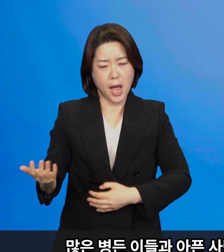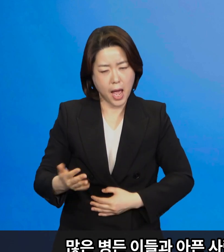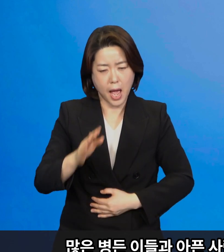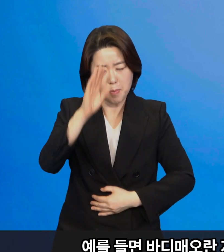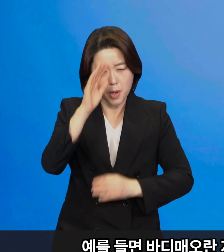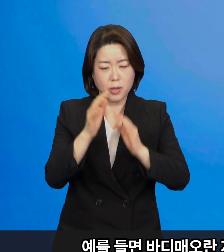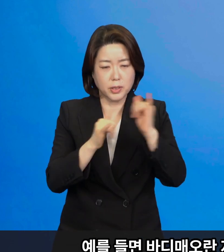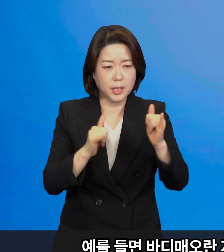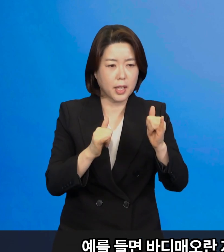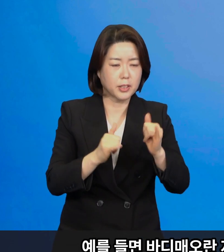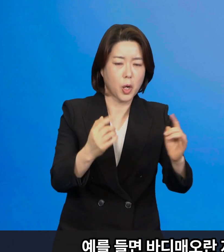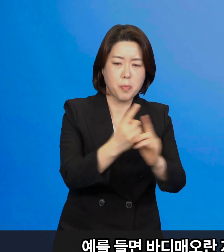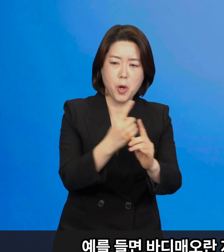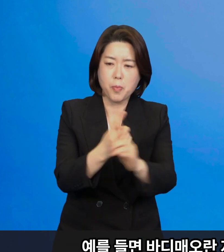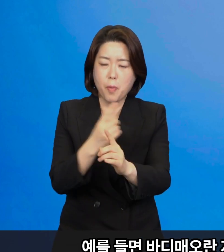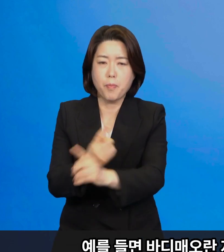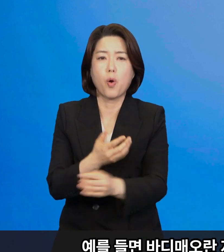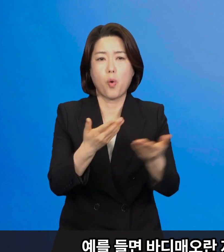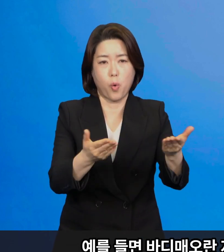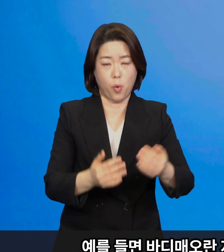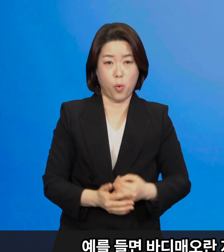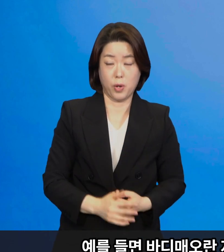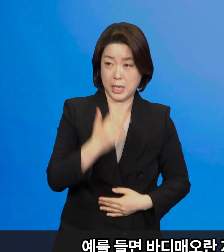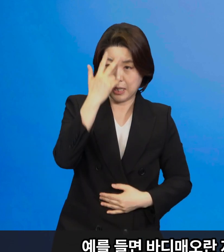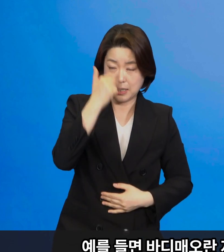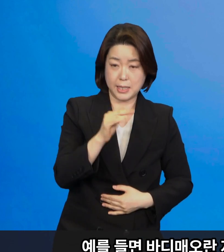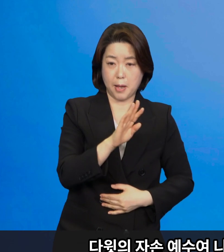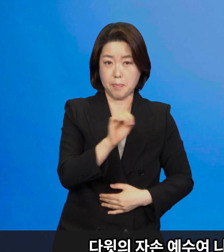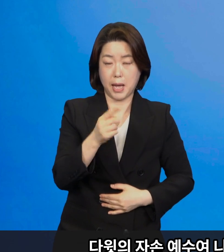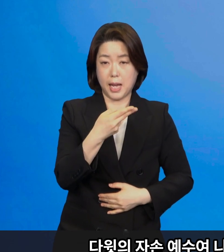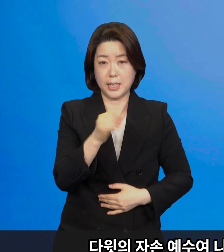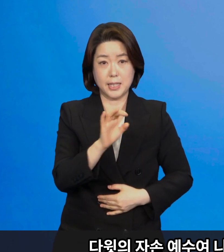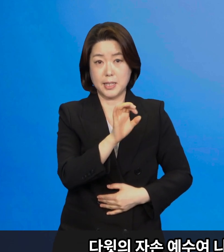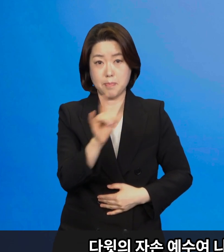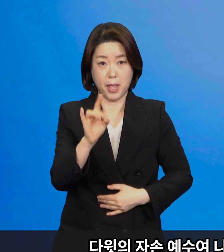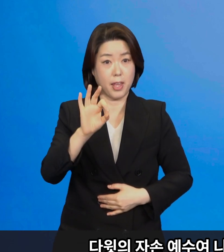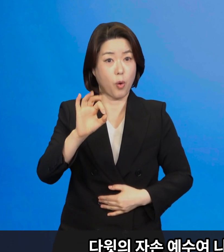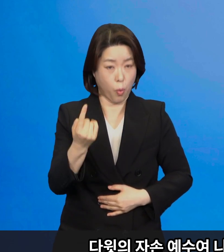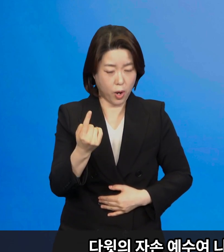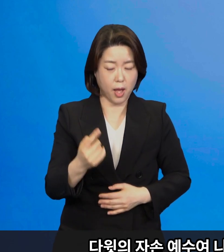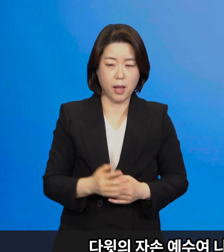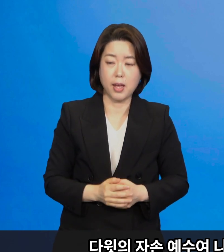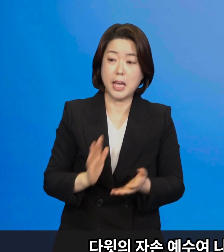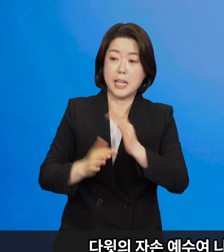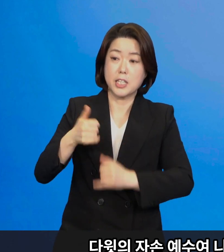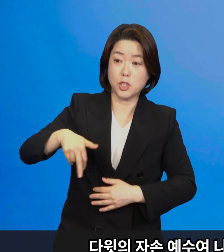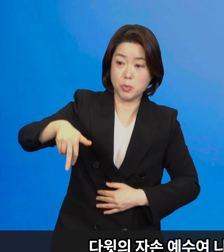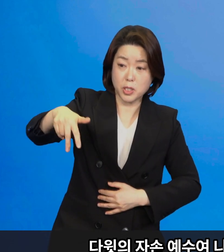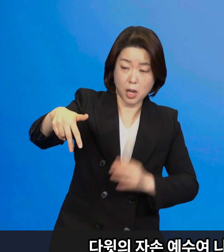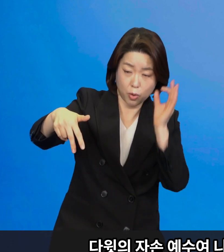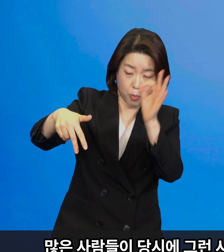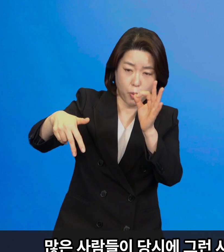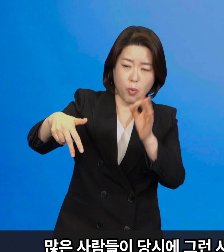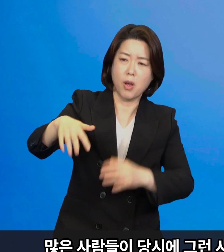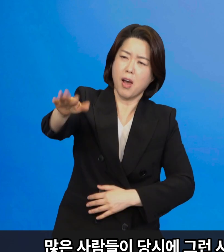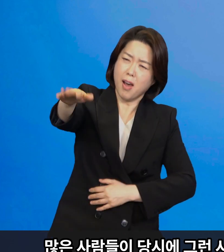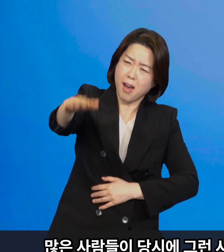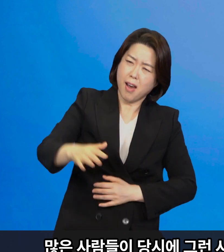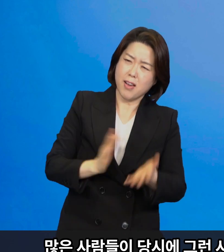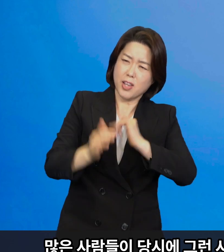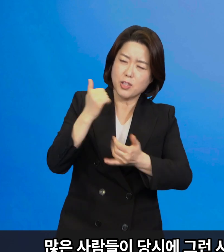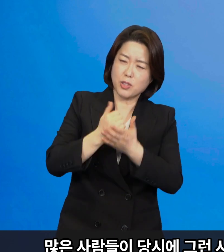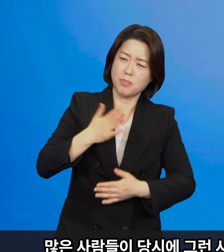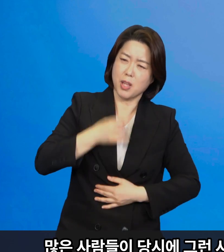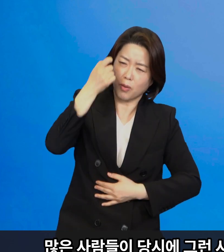여겨주셨어요. 예를 들면 바디메오라는 자가 예수님이 지나가실 때 다윗의 자손 예수여 나를 불쌍히 여겨주십시오. 많은